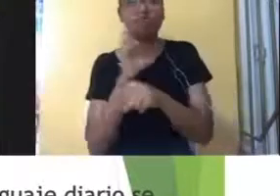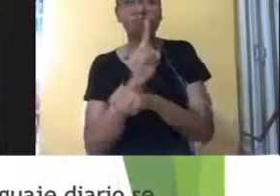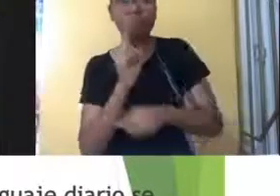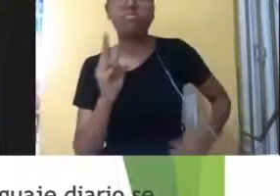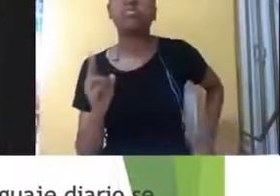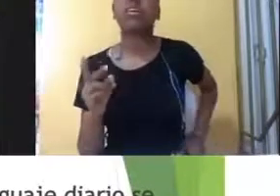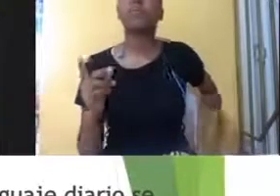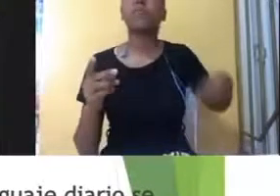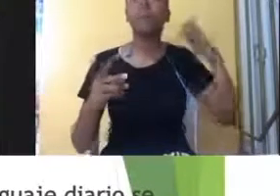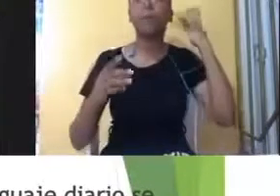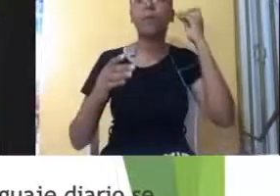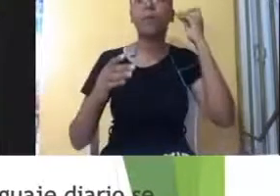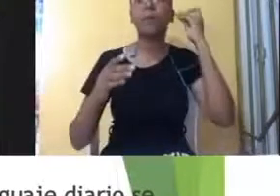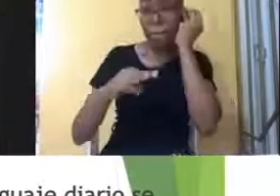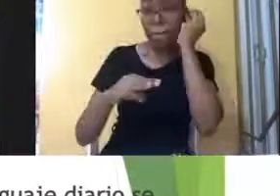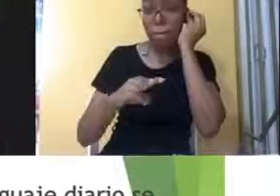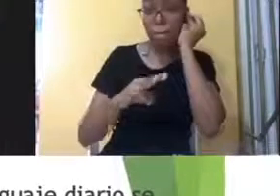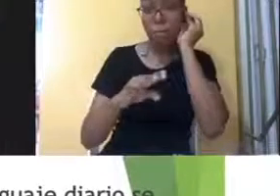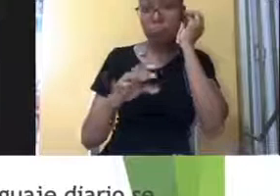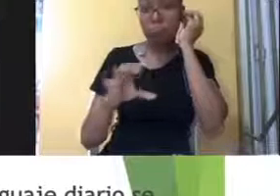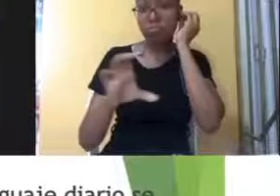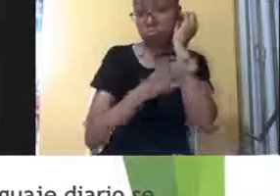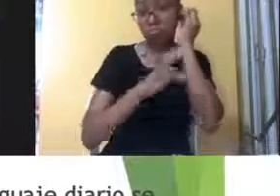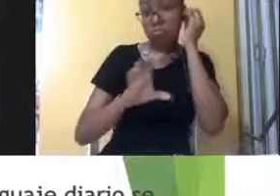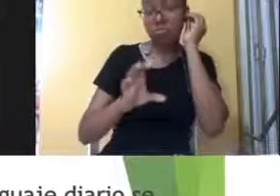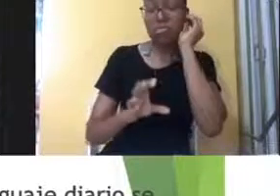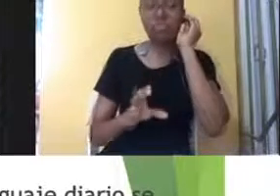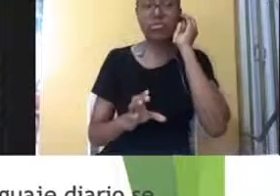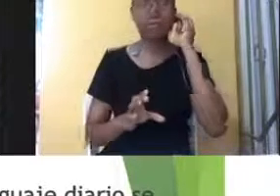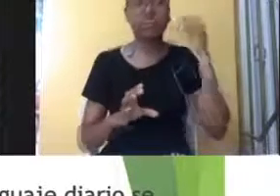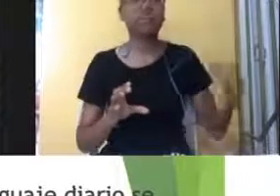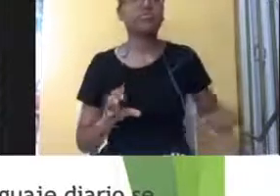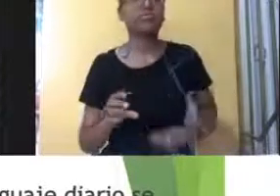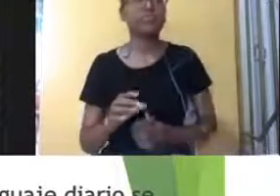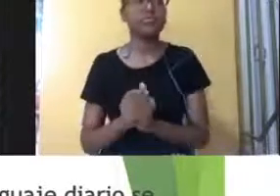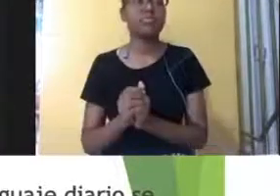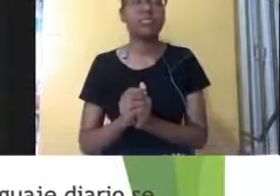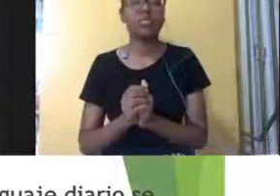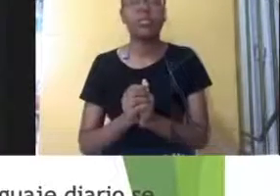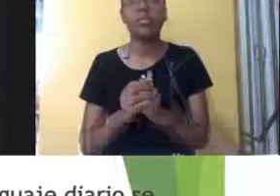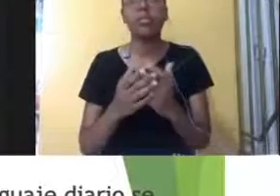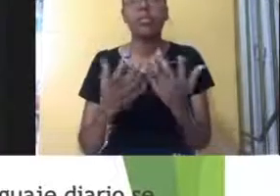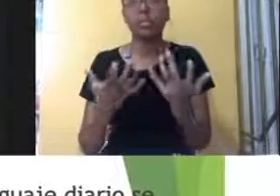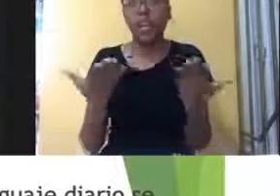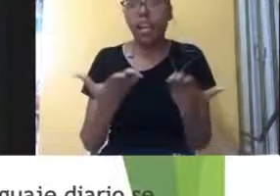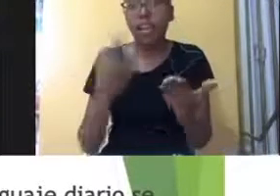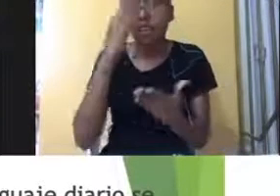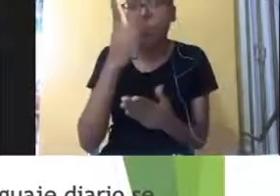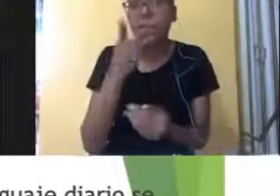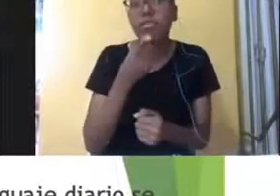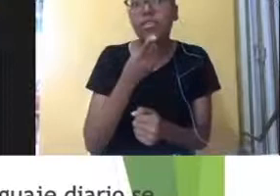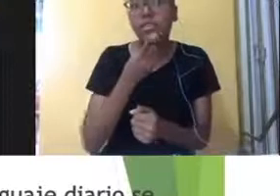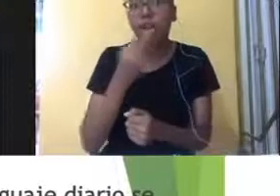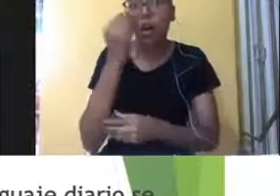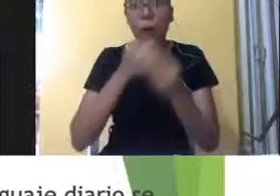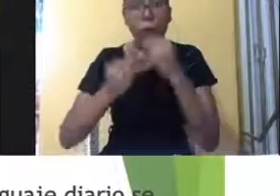de comportarnos frente a otra cultura que no tiene la misma hora de comer, generalmente no tiene el tipo de